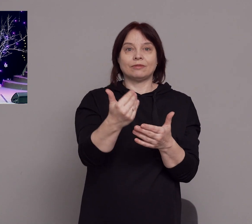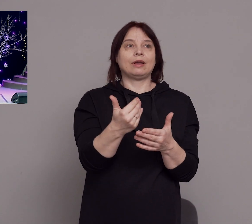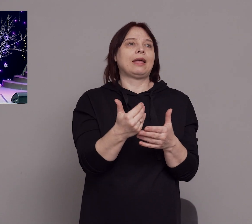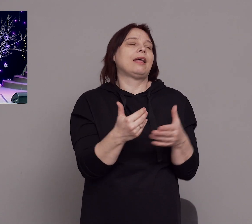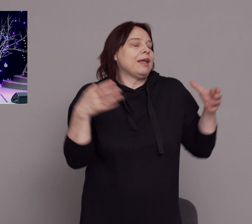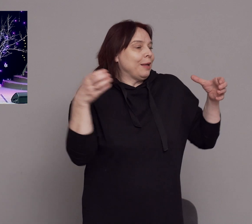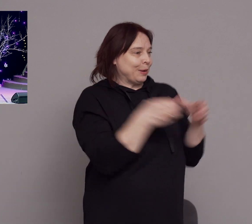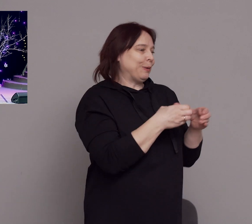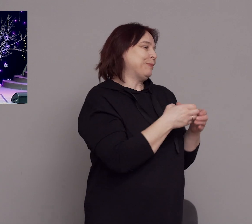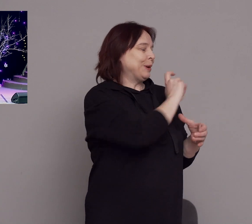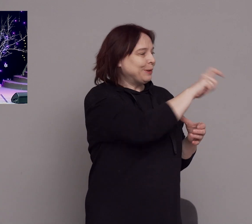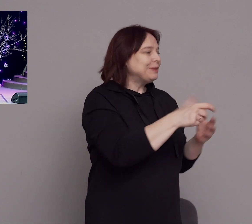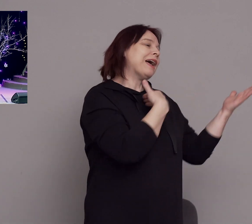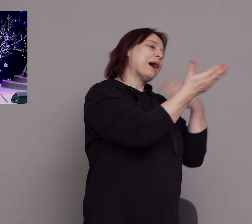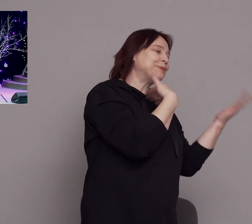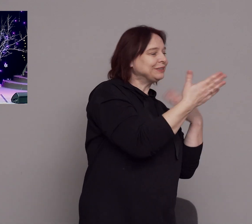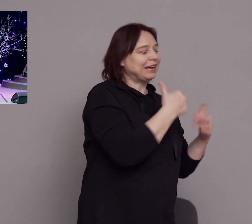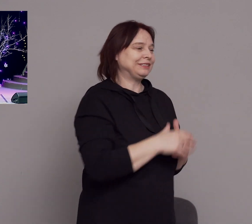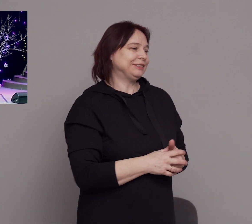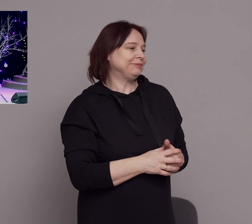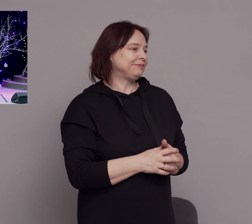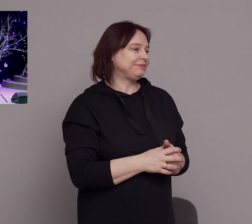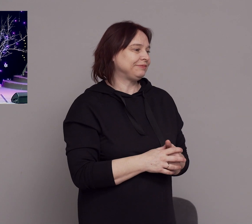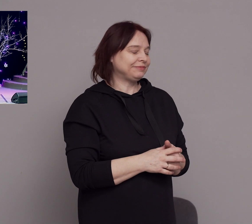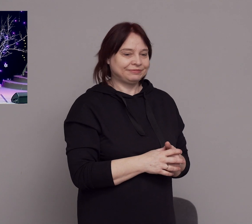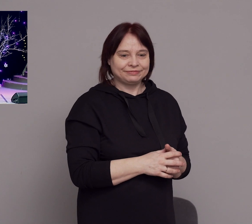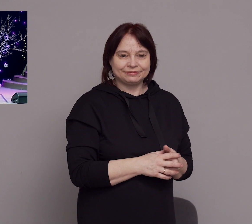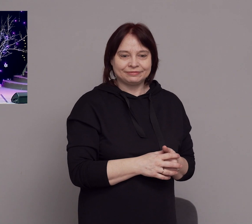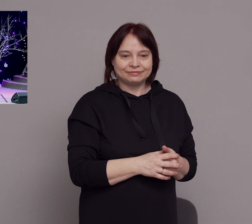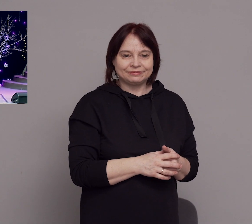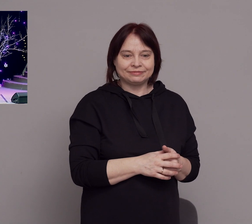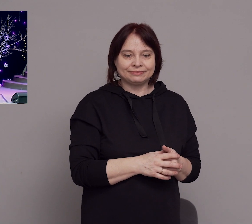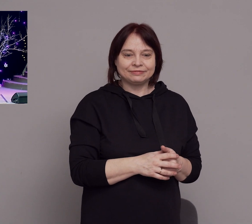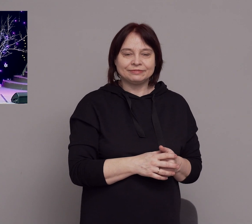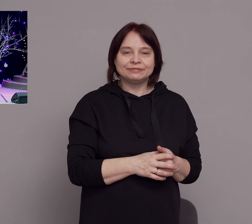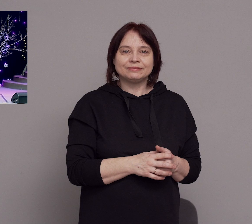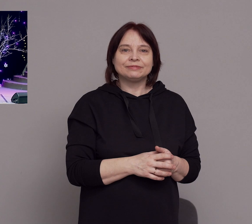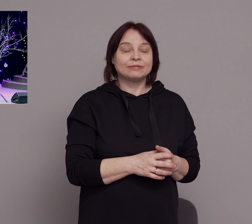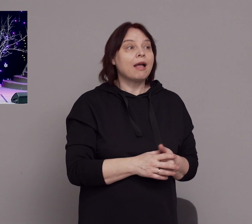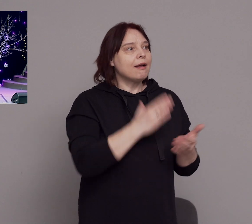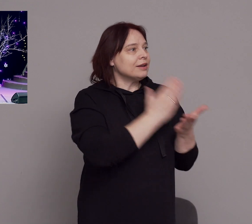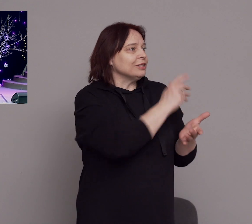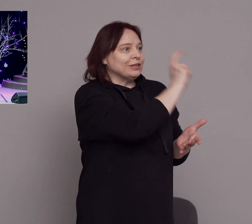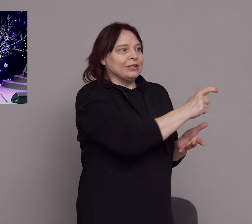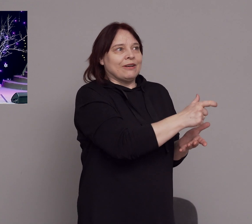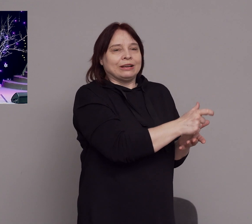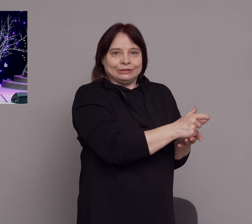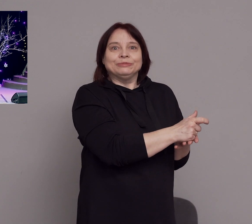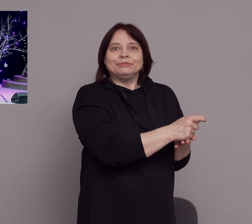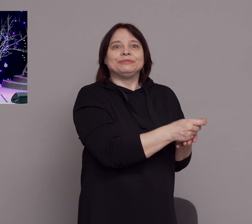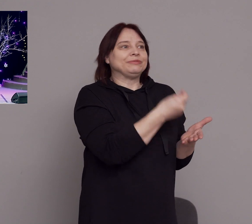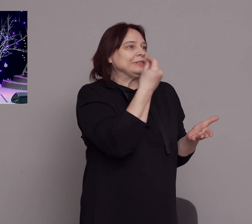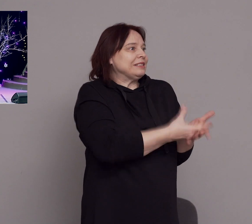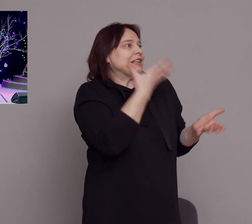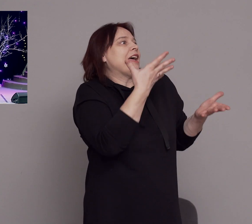вы общаетесь, есть какой-то человек, которого, к примеру, вы высоко цените, или он обладает